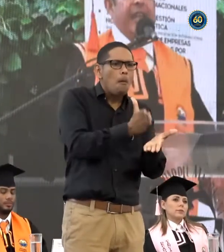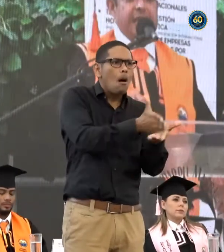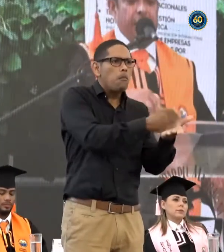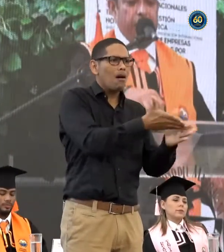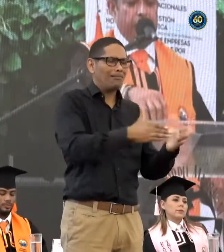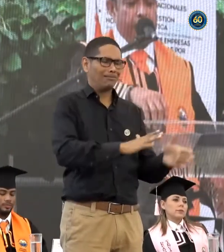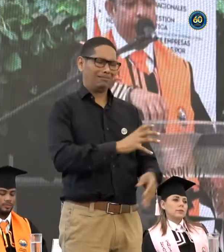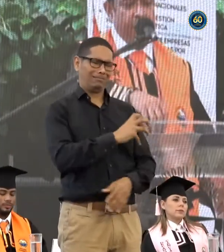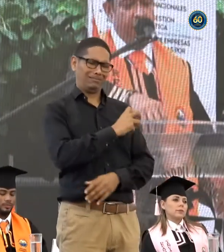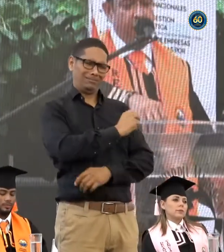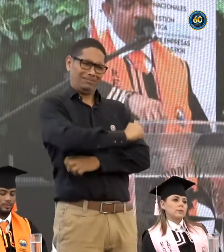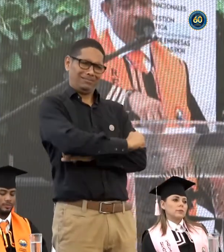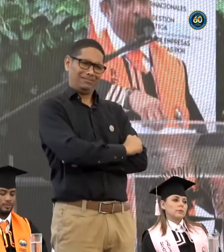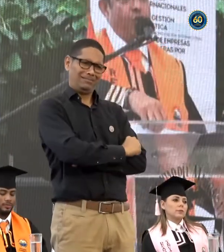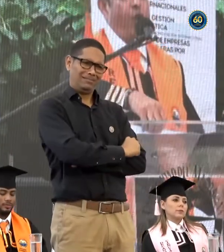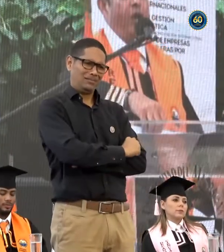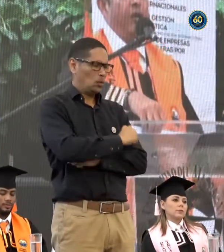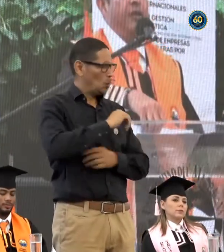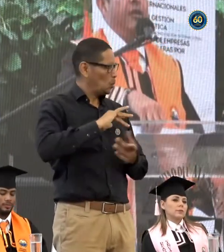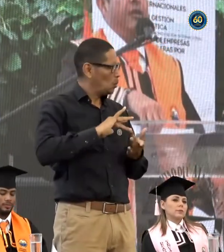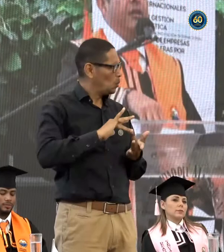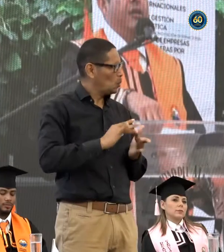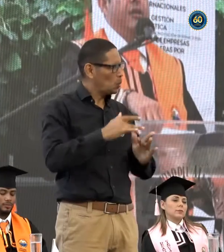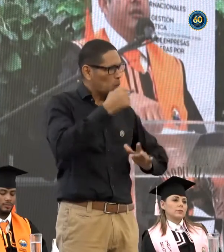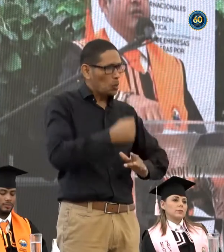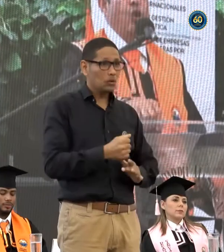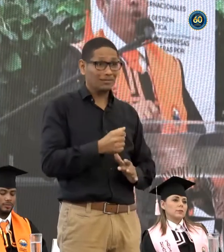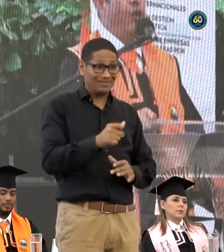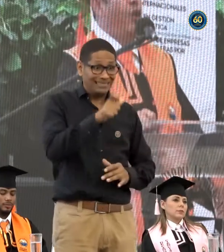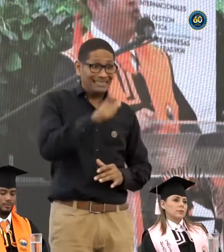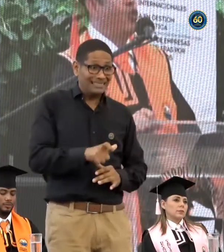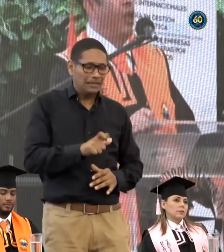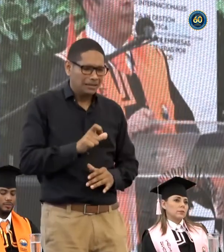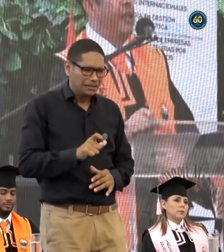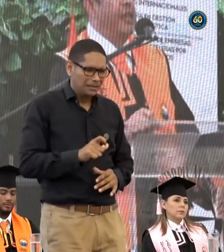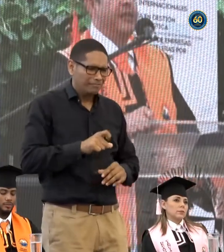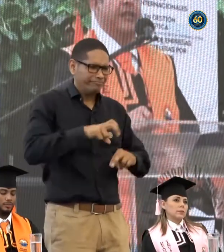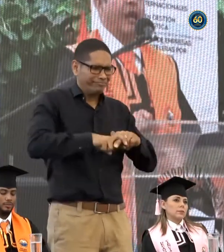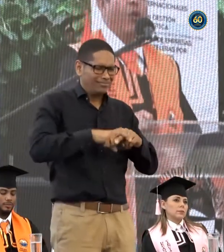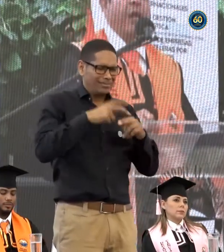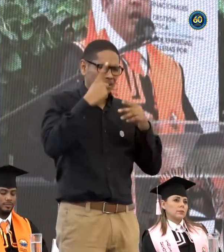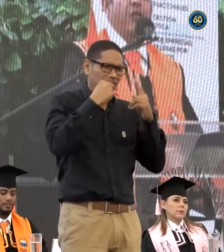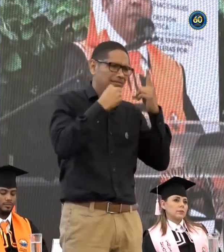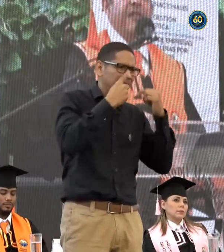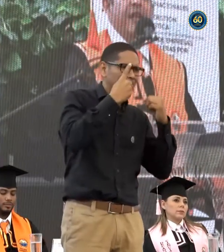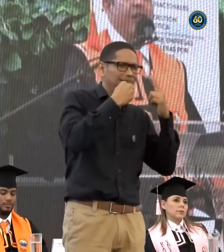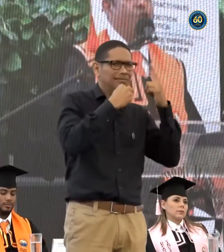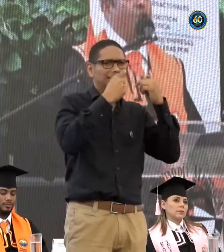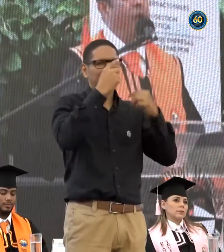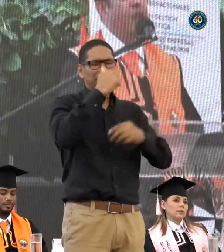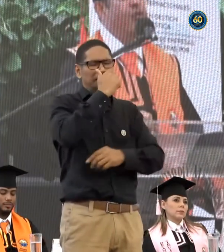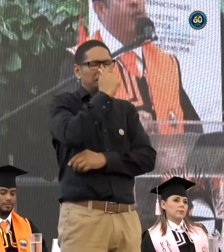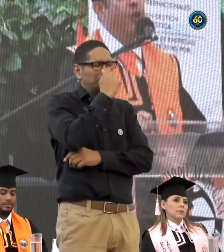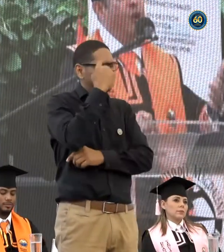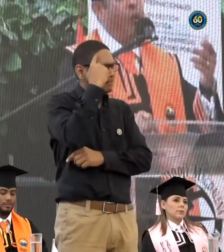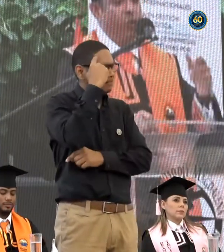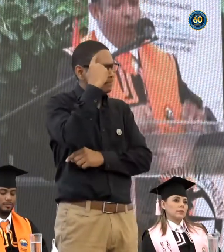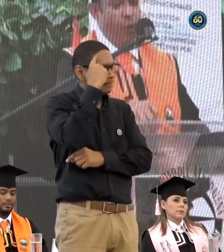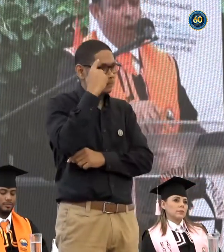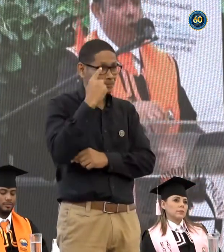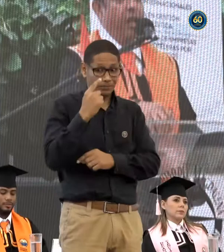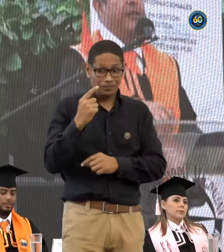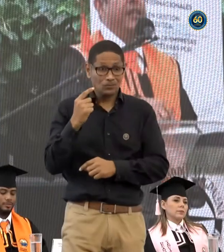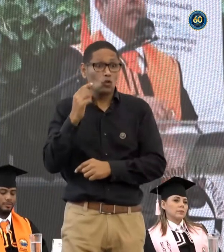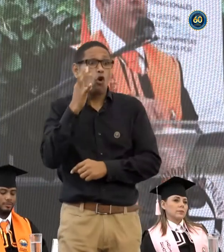y esa persona lloró desconsoladamente sentado mirando y pensando sobre eso cuando el cuidador del